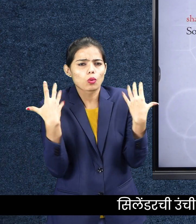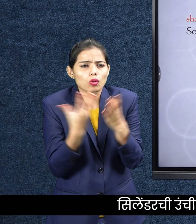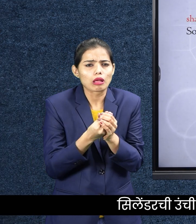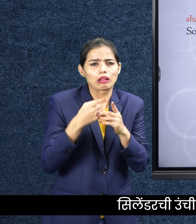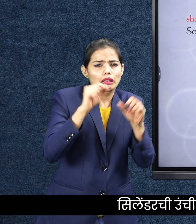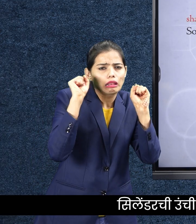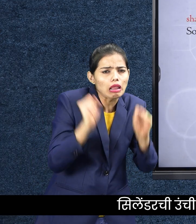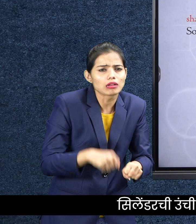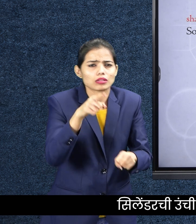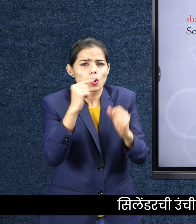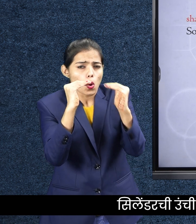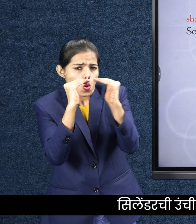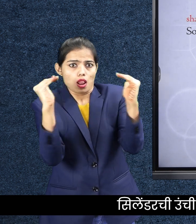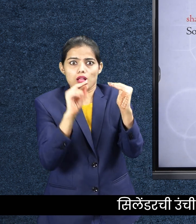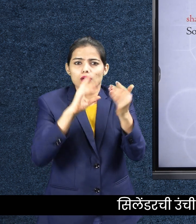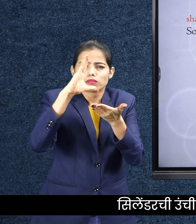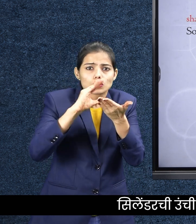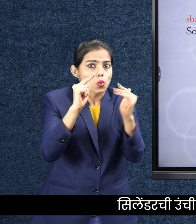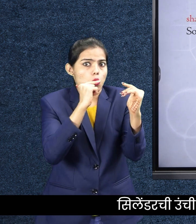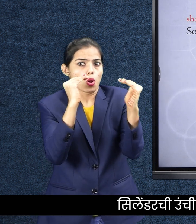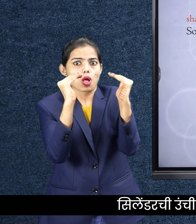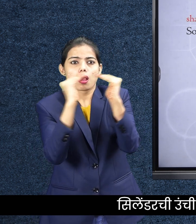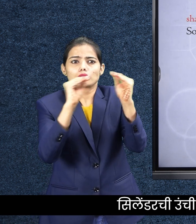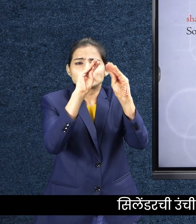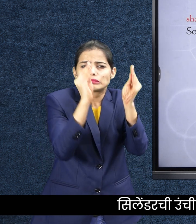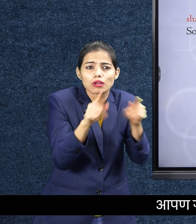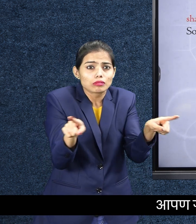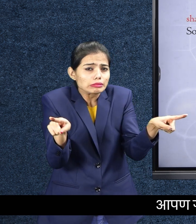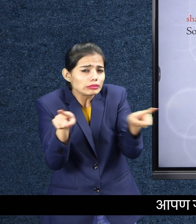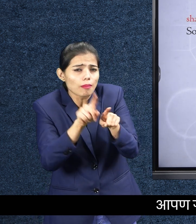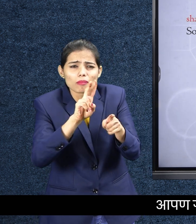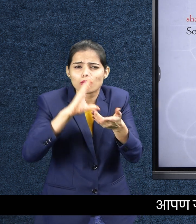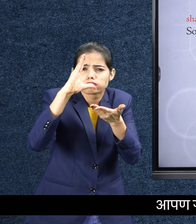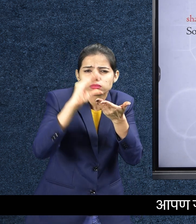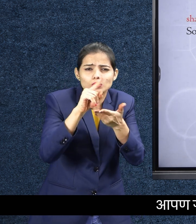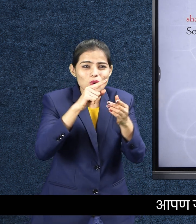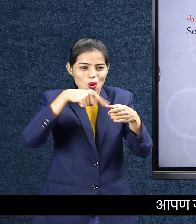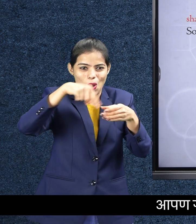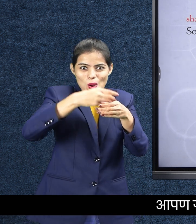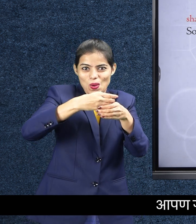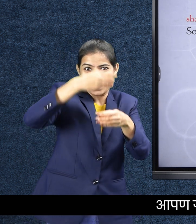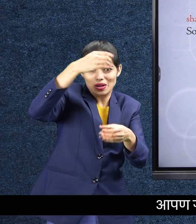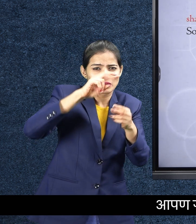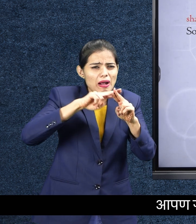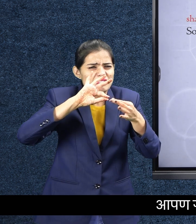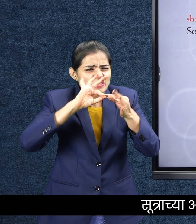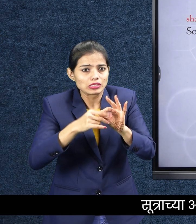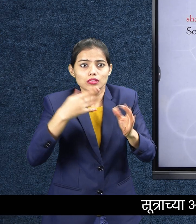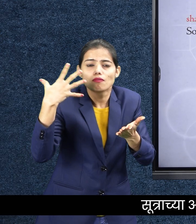सिलेंडरची उंची कोणती आहे हे अज्ञात मिळवण्यासाठी आपण गोलाच्या आकारमानाचे सिलेंडर